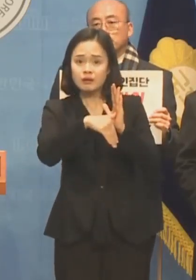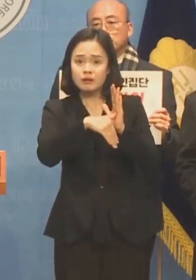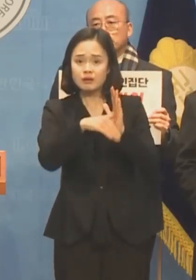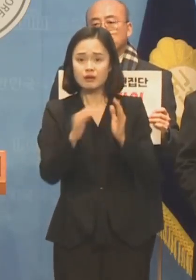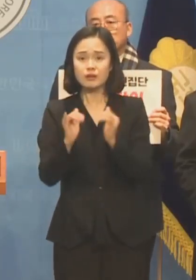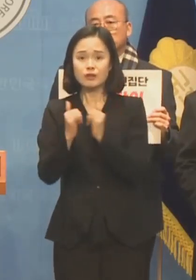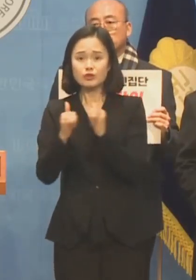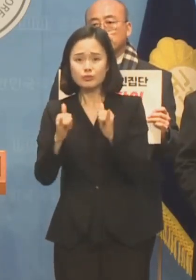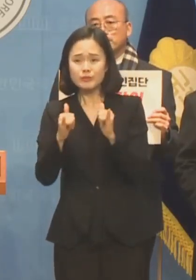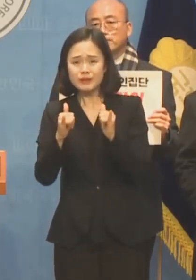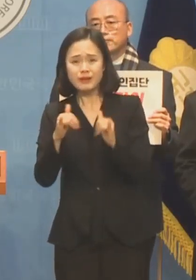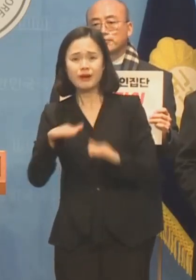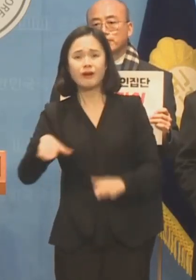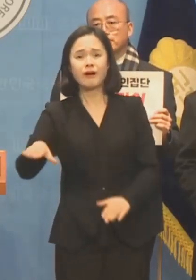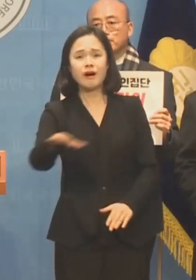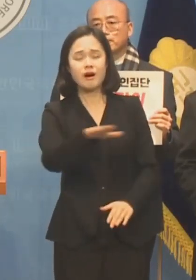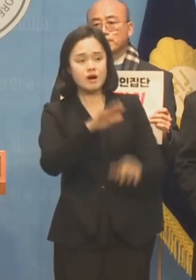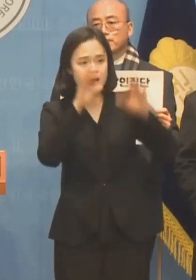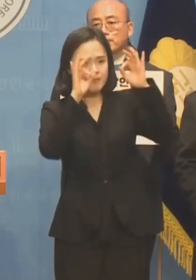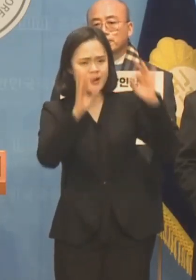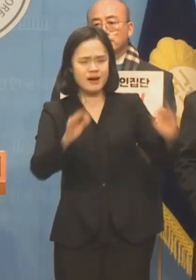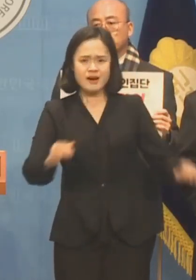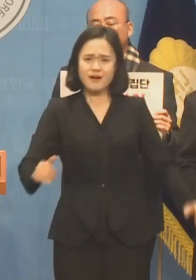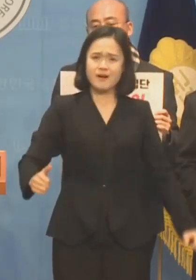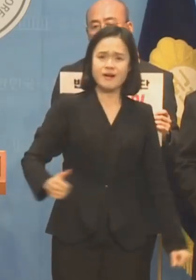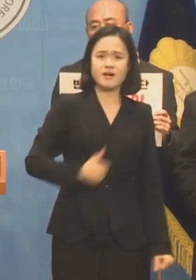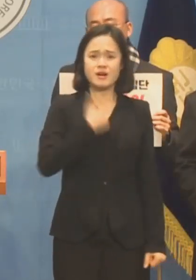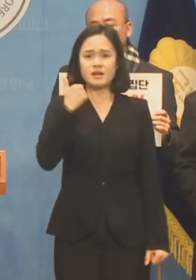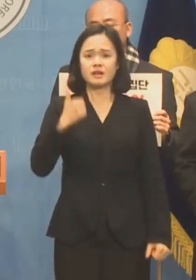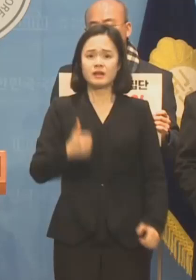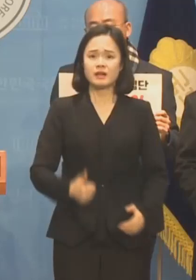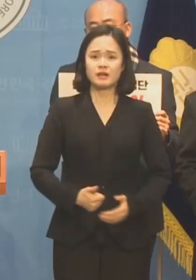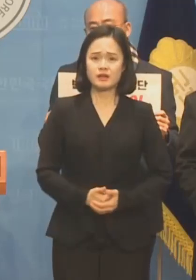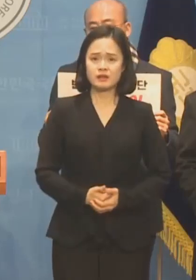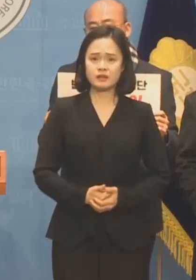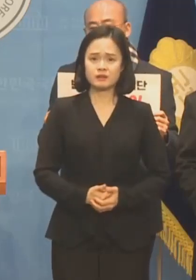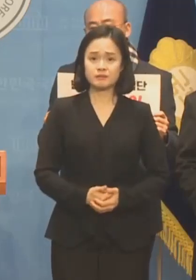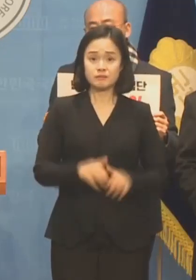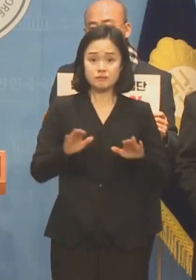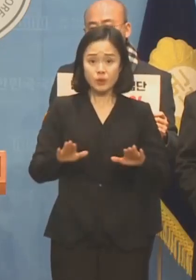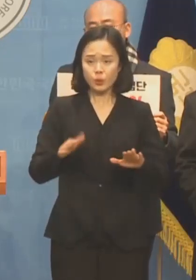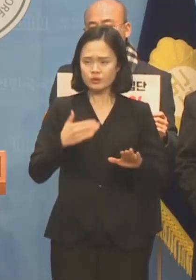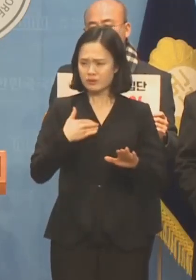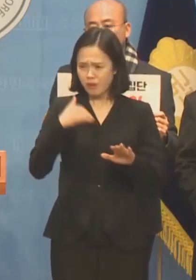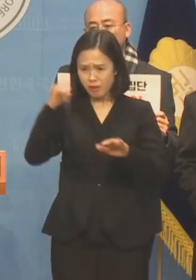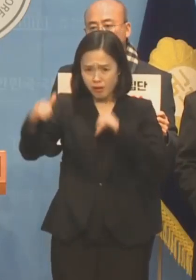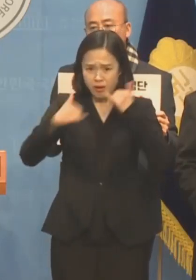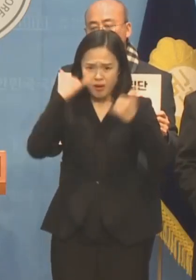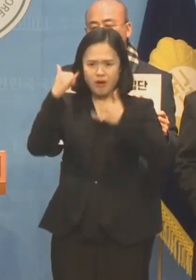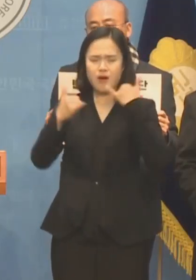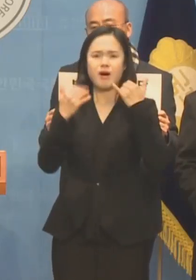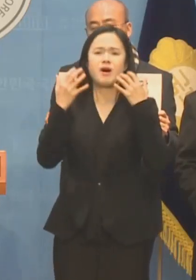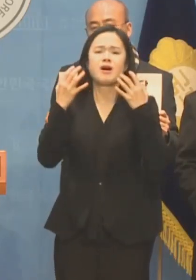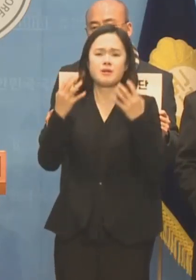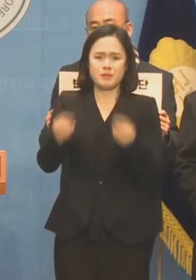국민들은 분노했습니다. 지금 오늘 우리 국민들한테 제가 전화를 많이 받았습니다. 너무나도